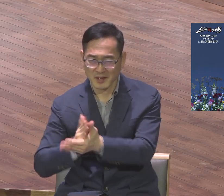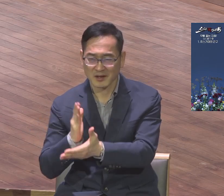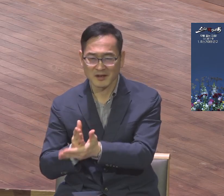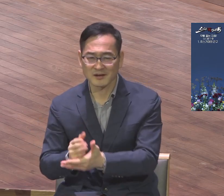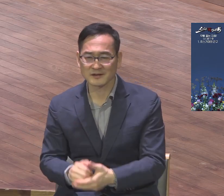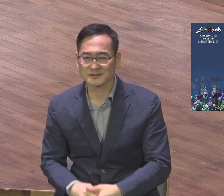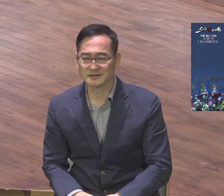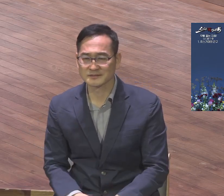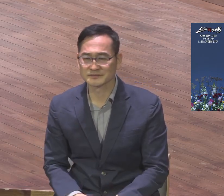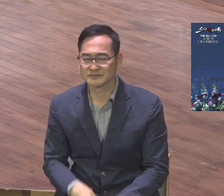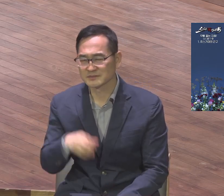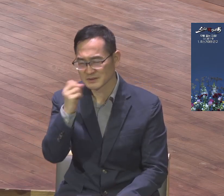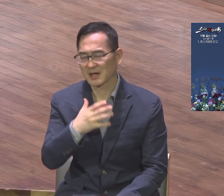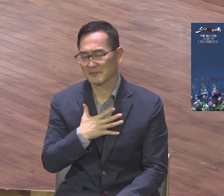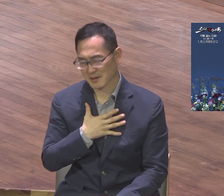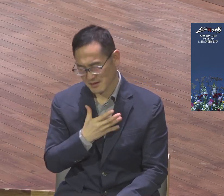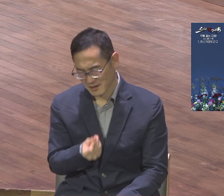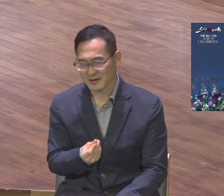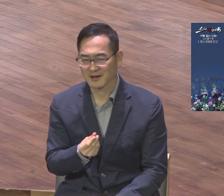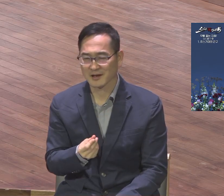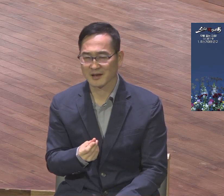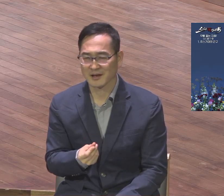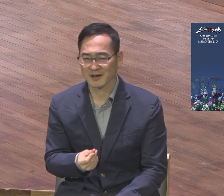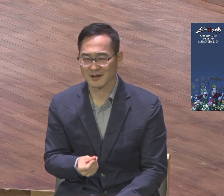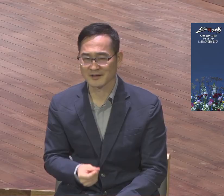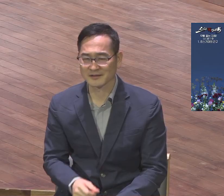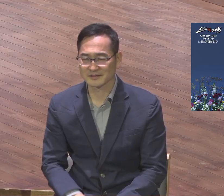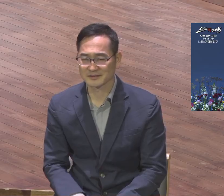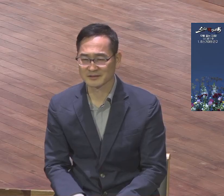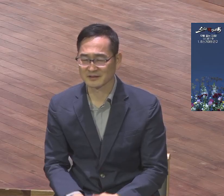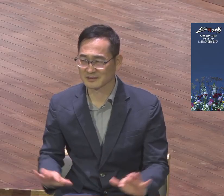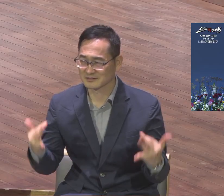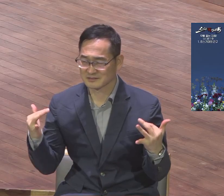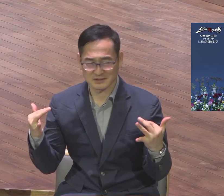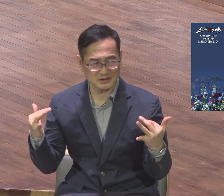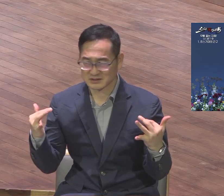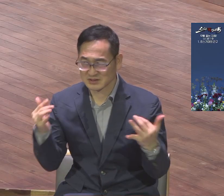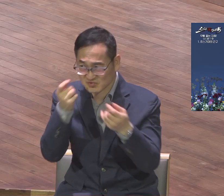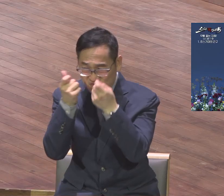없고 숨길 것도 없고 다 아시는 분이니까.